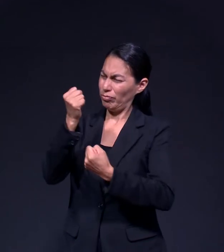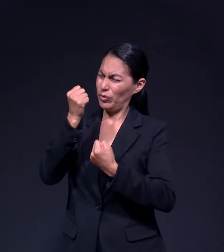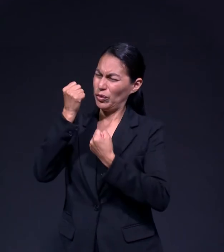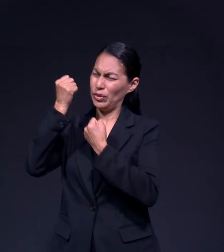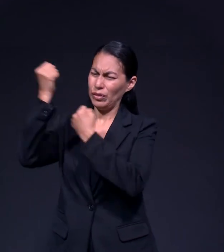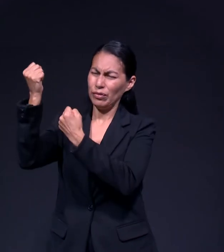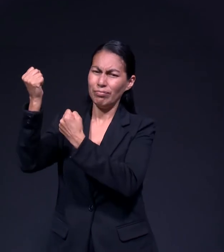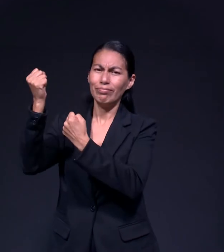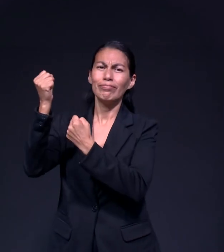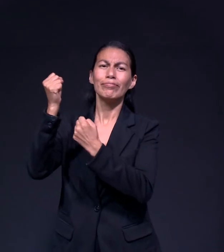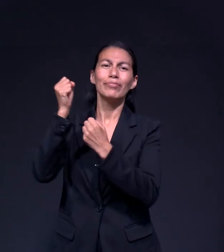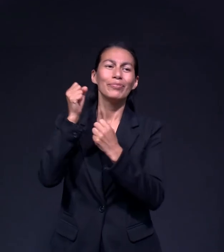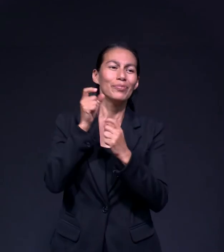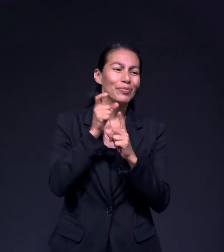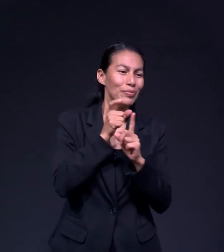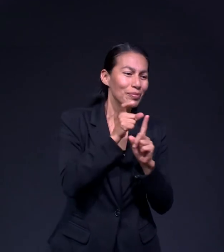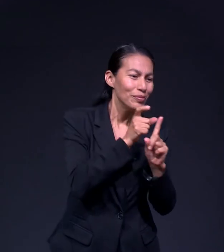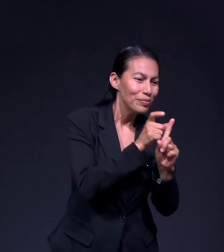Omnipotente.